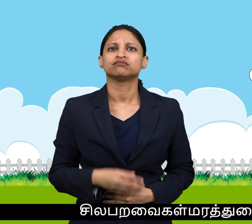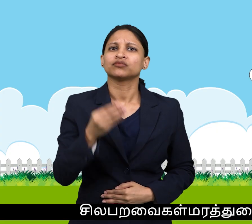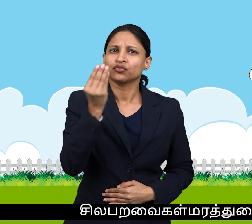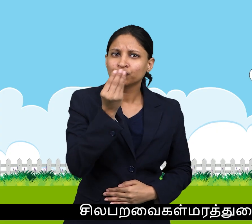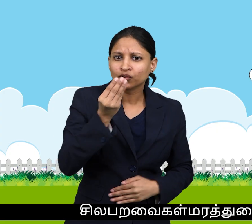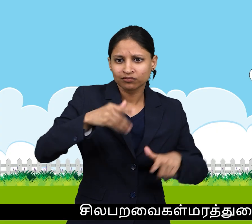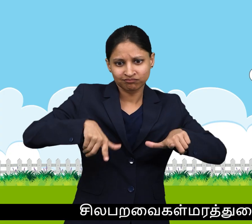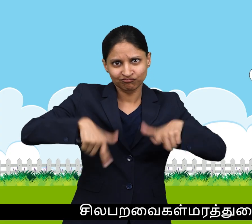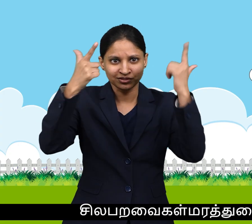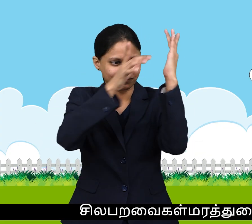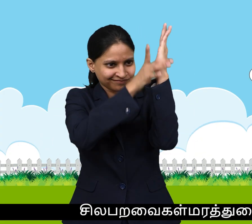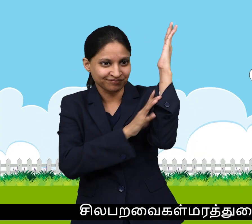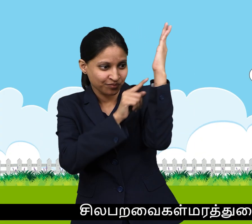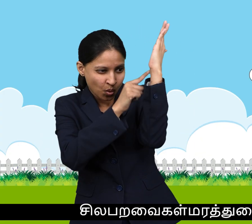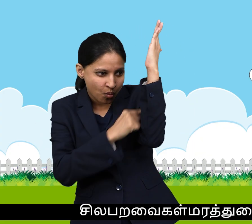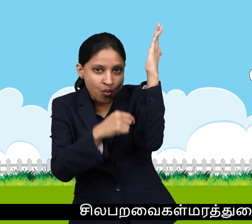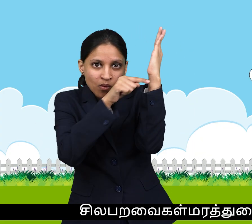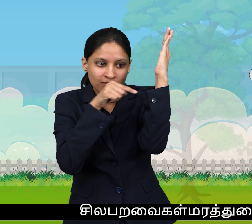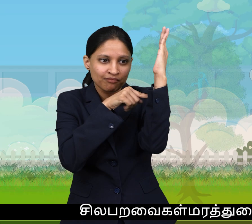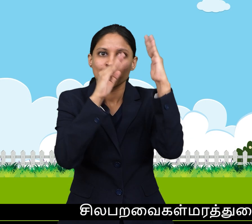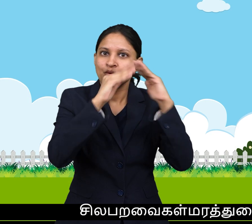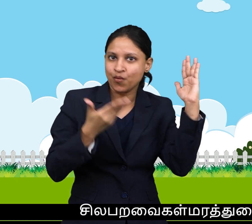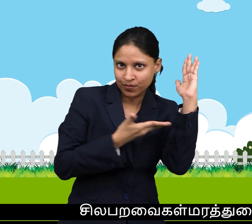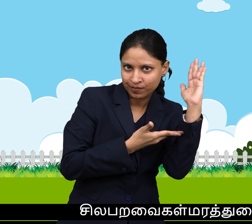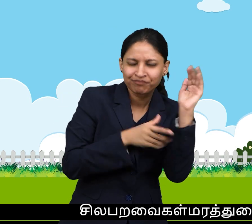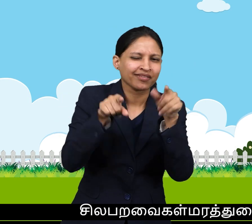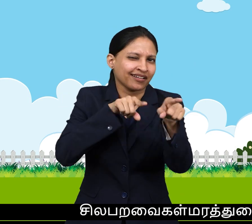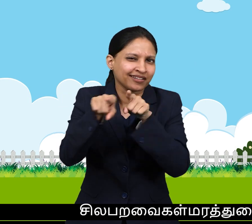சில பறவைகள் மரத்துளைகளில் வாழ்கின்றன. அவை